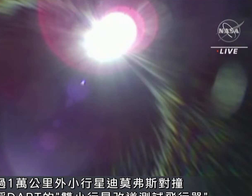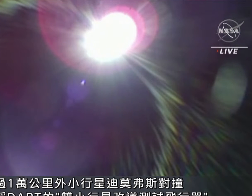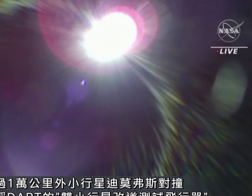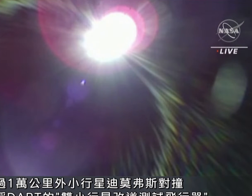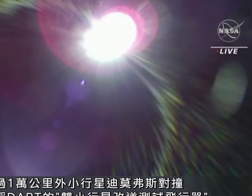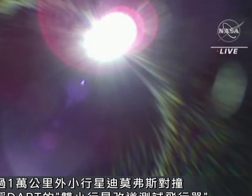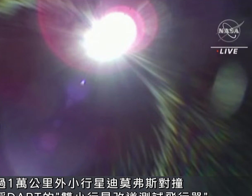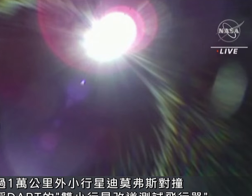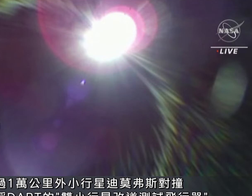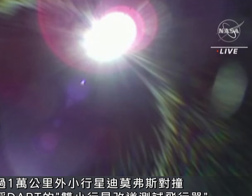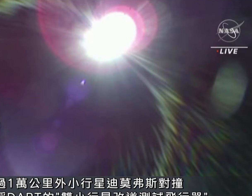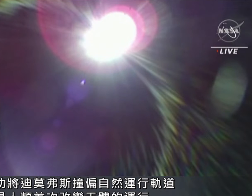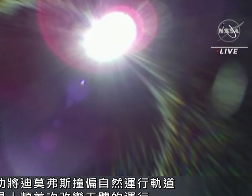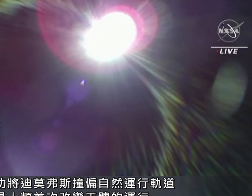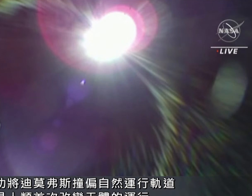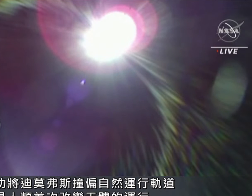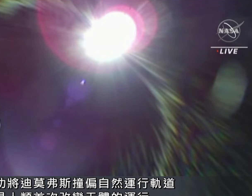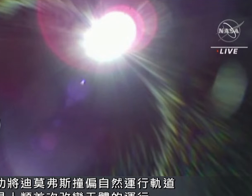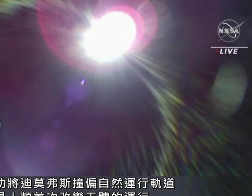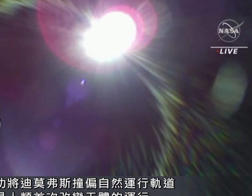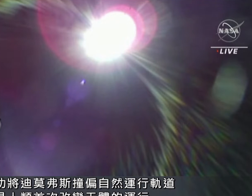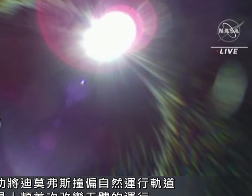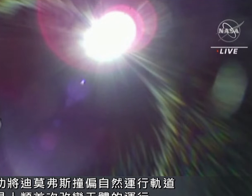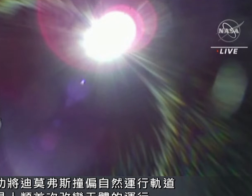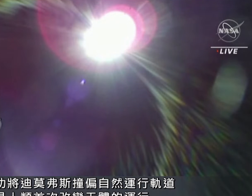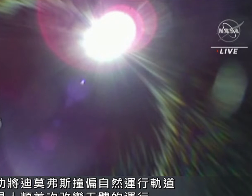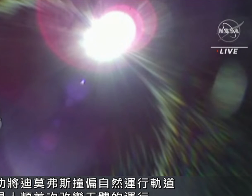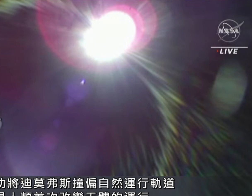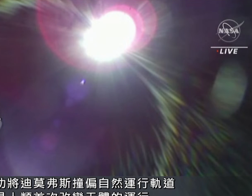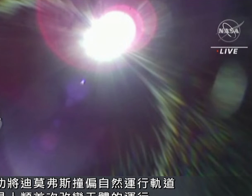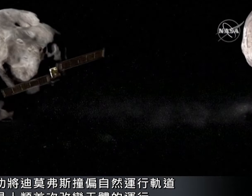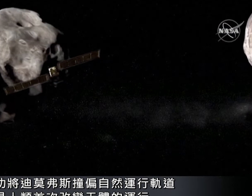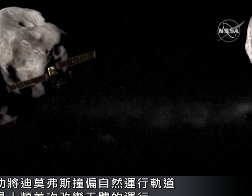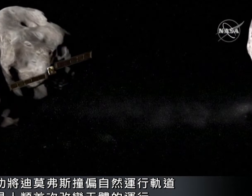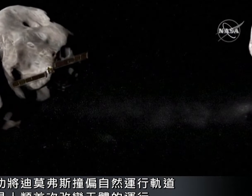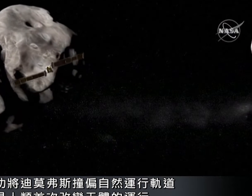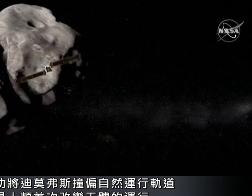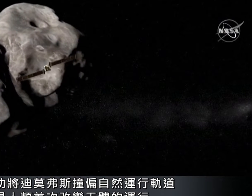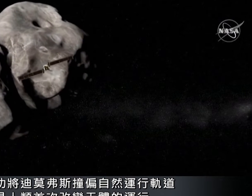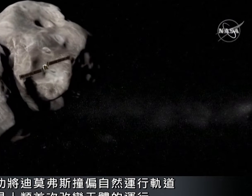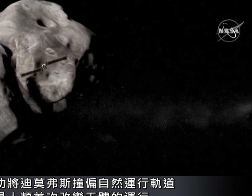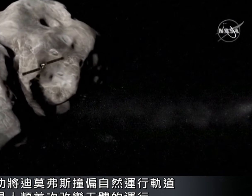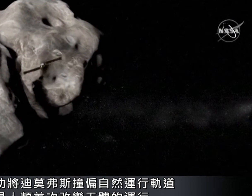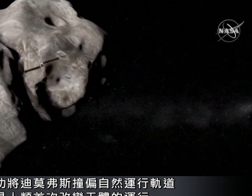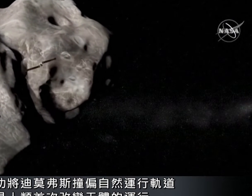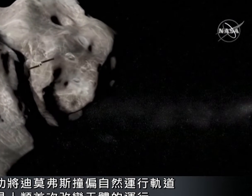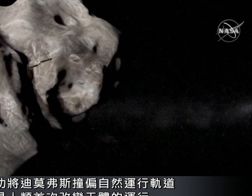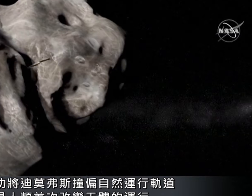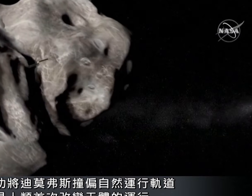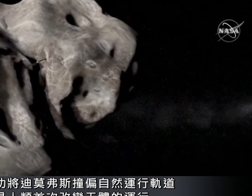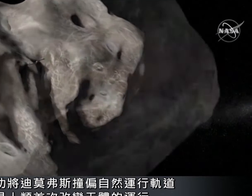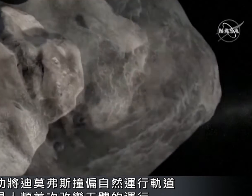测试飞行器，成功将迪莫佛斯撞偏自然运行轨道，也是人类首次改变天体的运行。